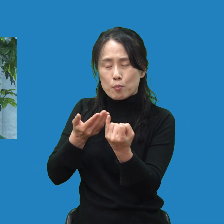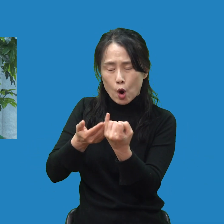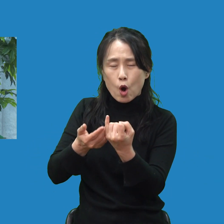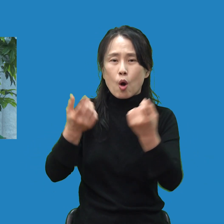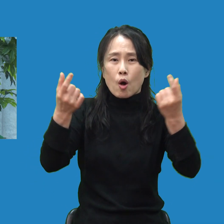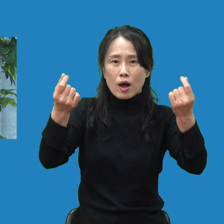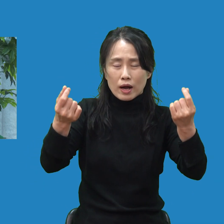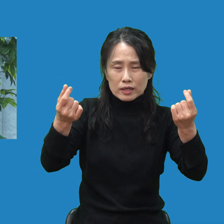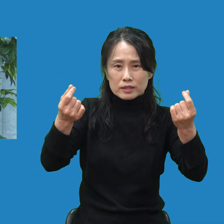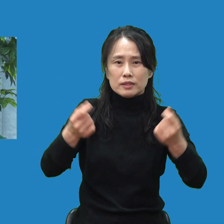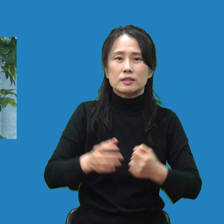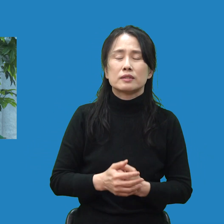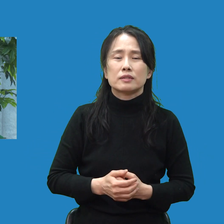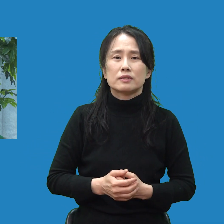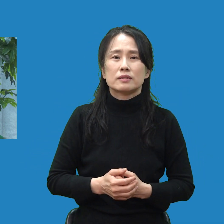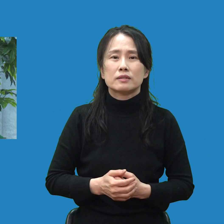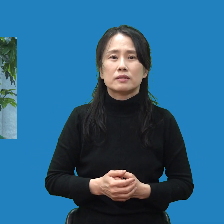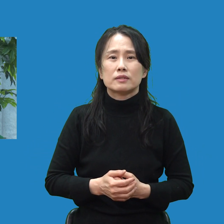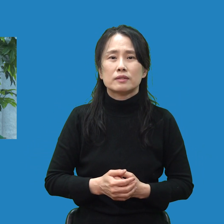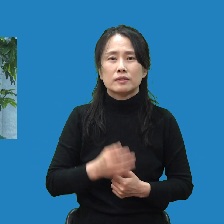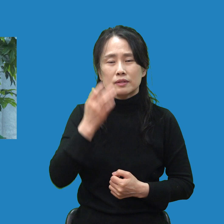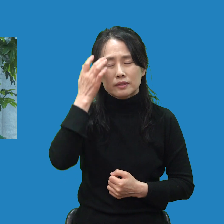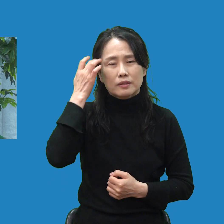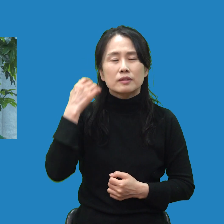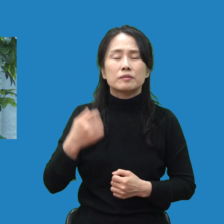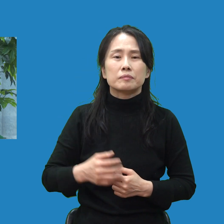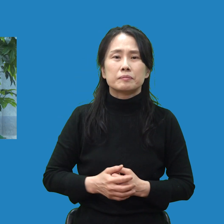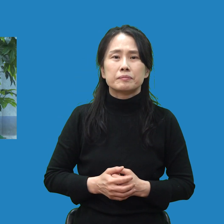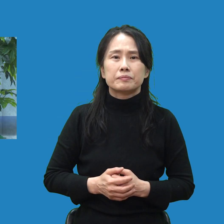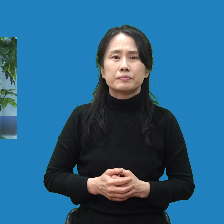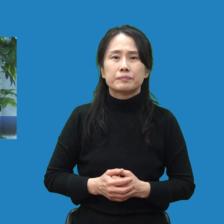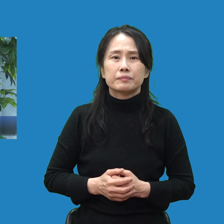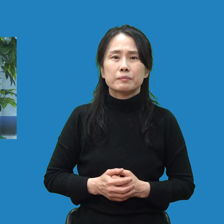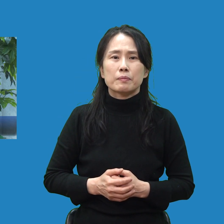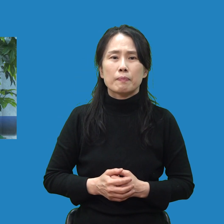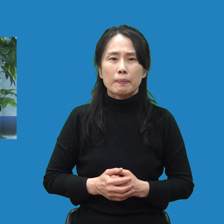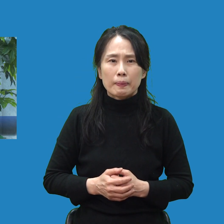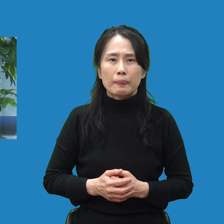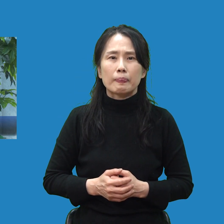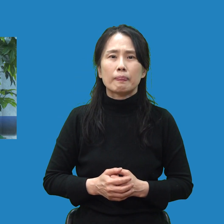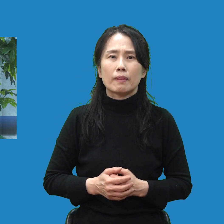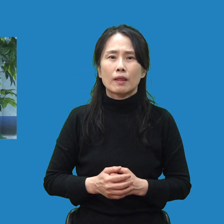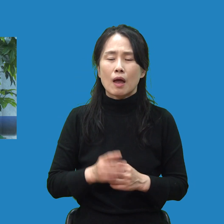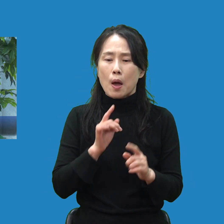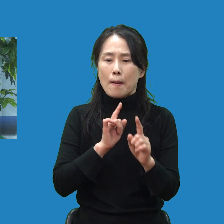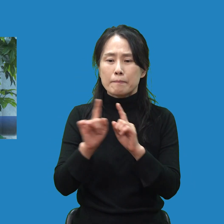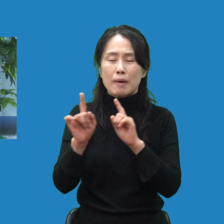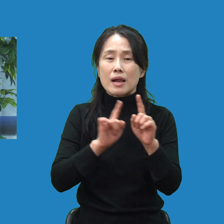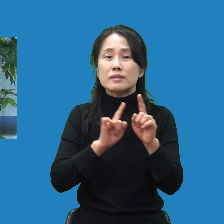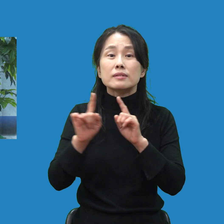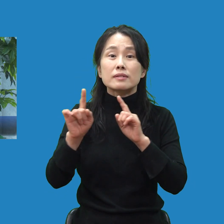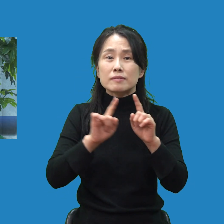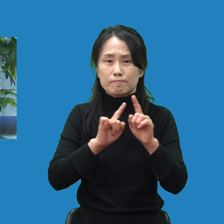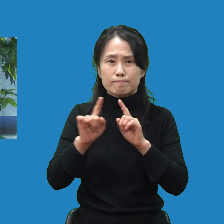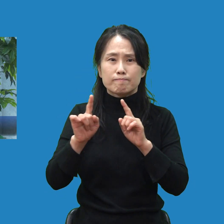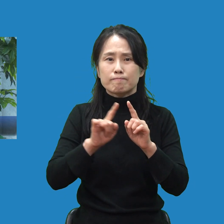먹인 사건처럼 말입니다. 마가는 예수님을 이처럼 말씀